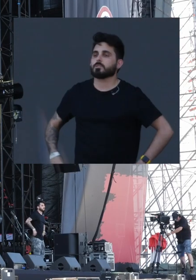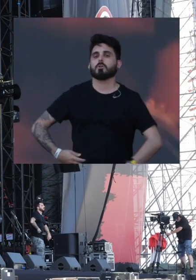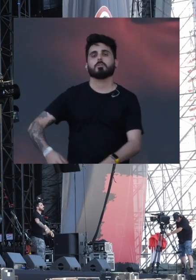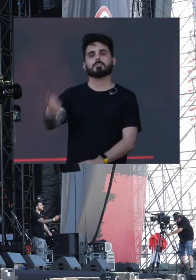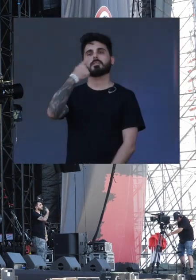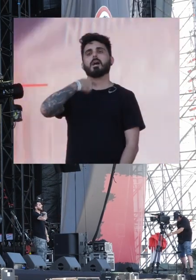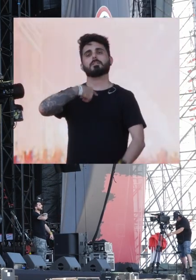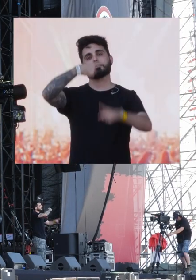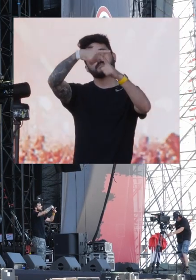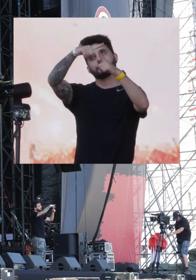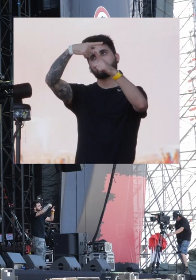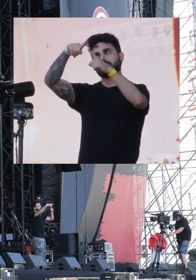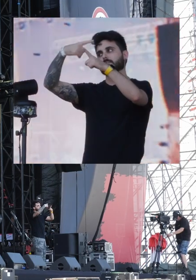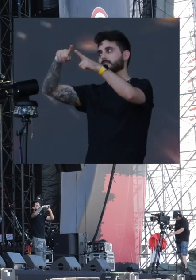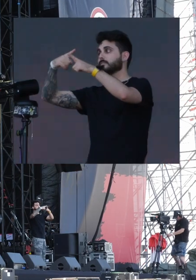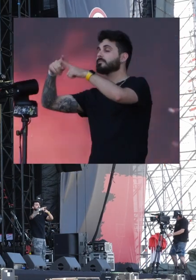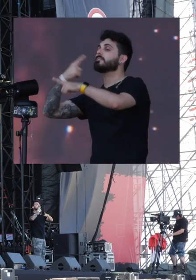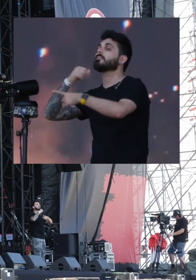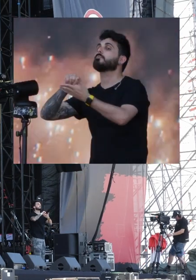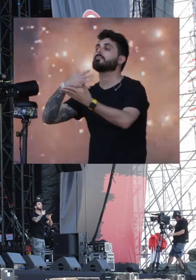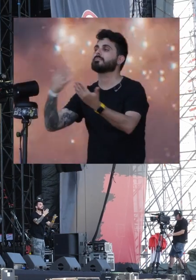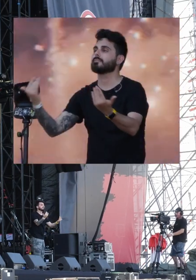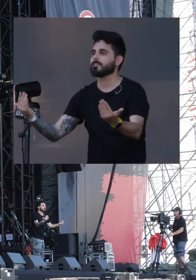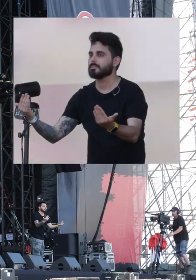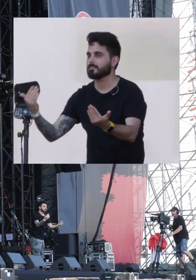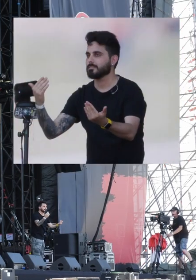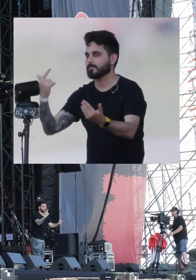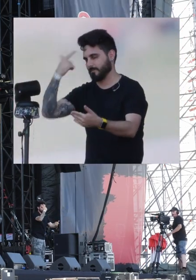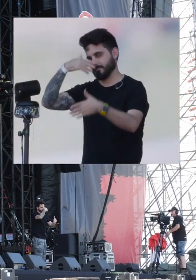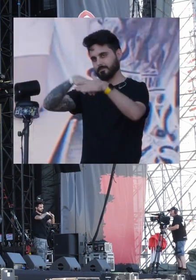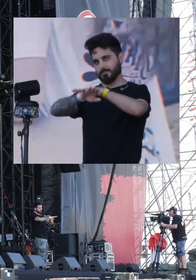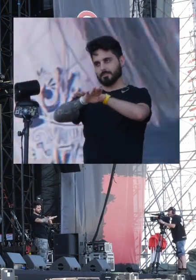y las cosas conmigo Barcelona.